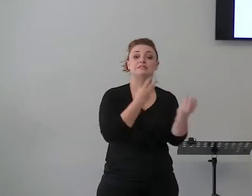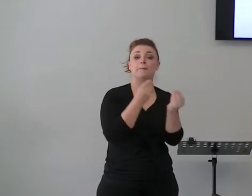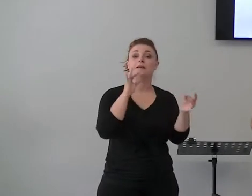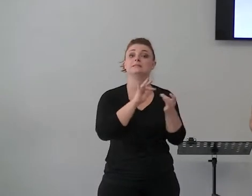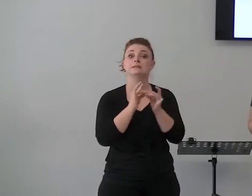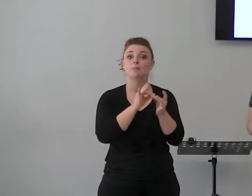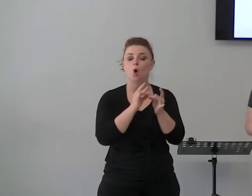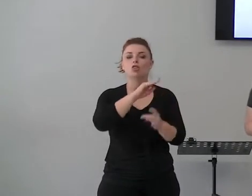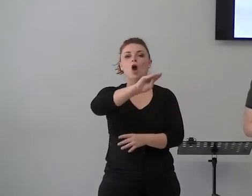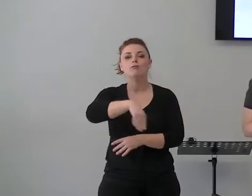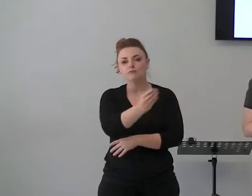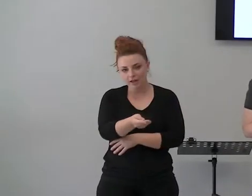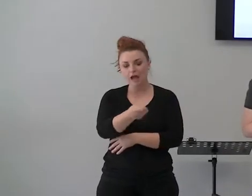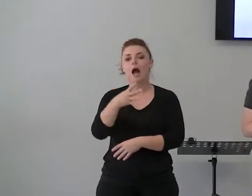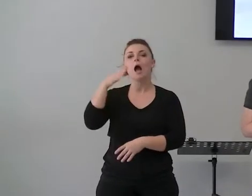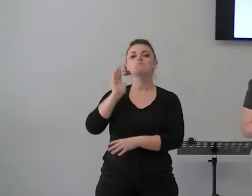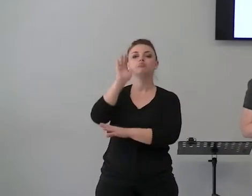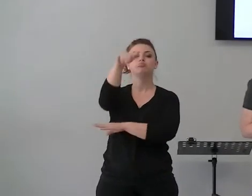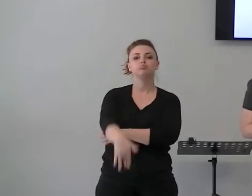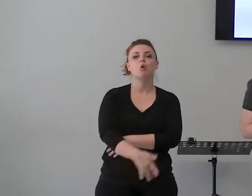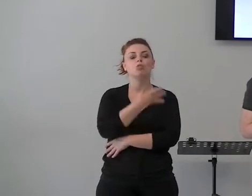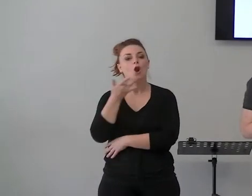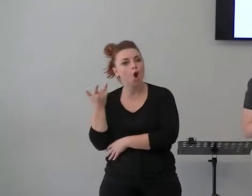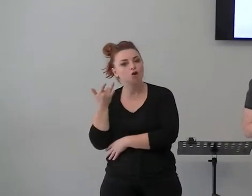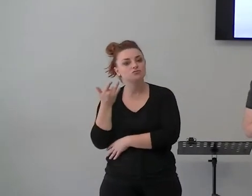e ho ripetuto diverse volte la stessa frase.